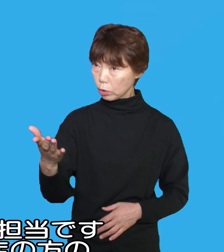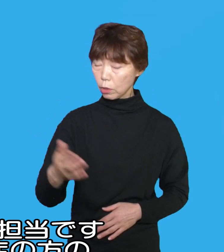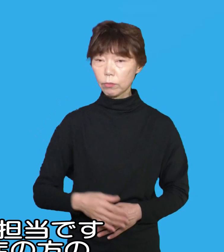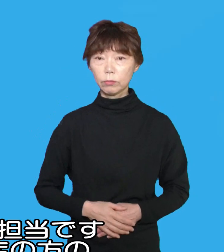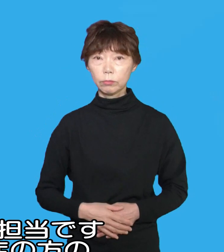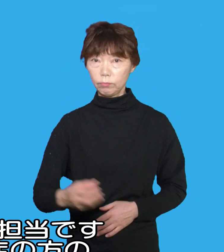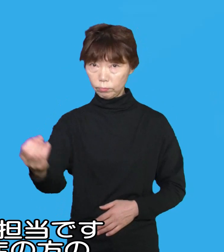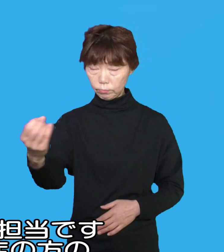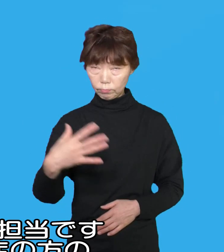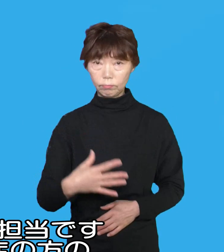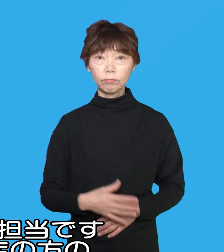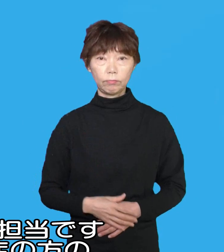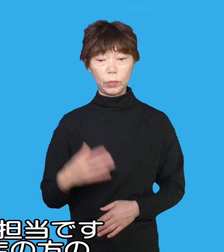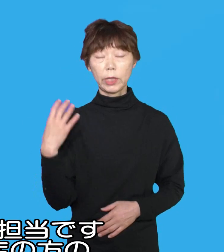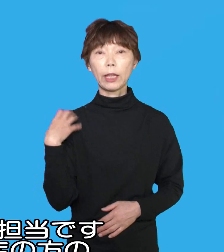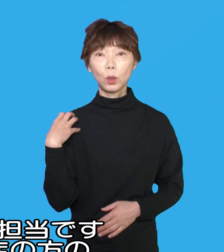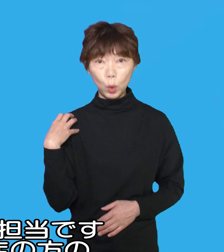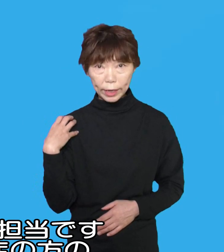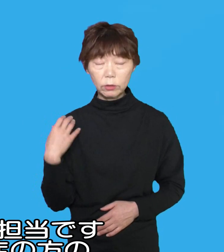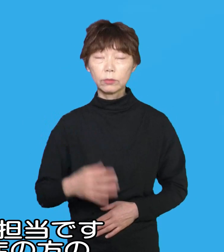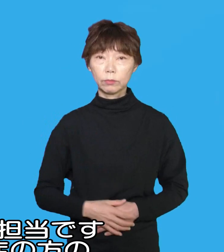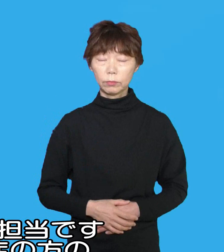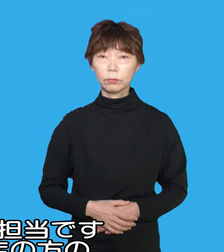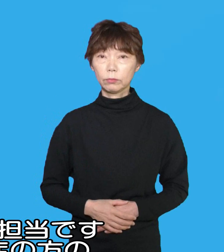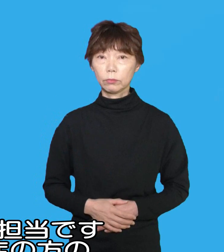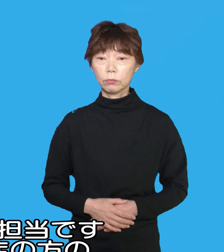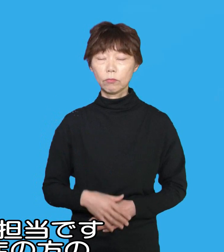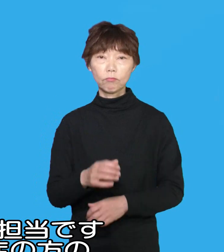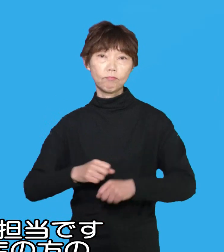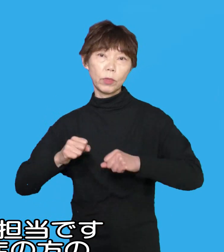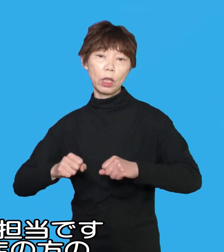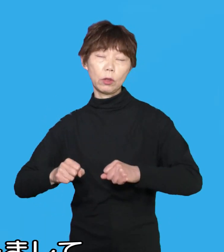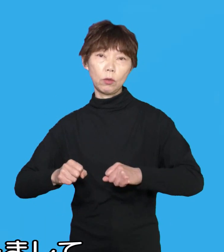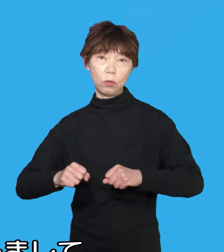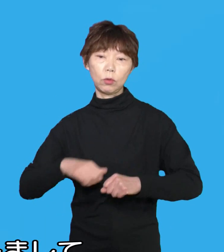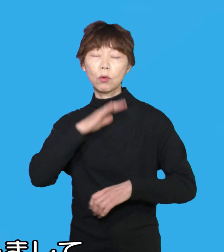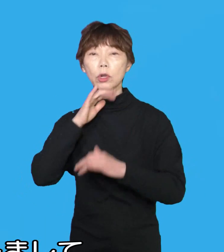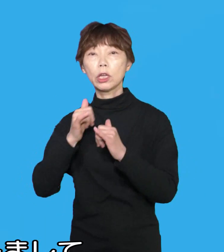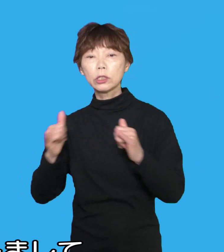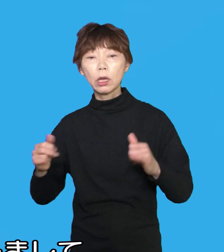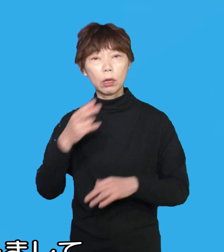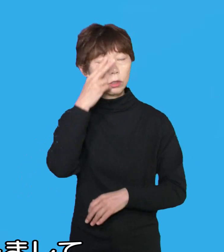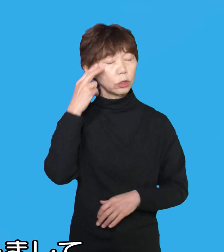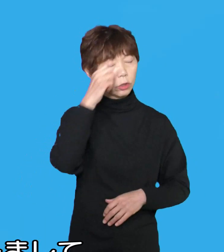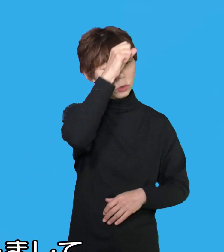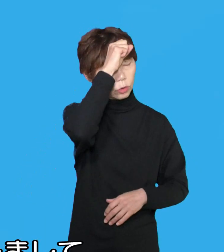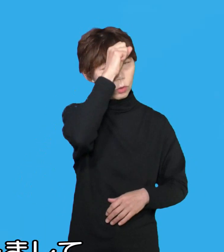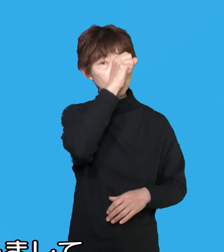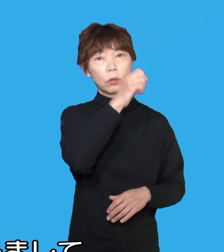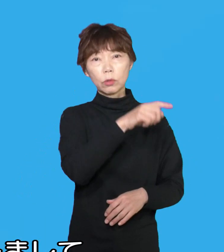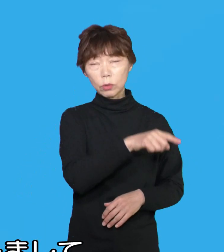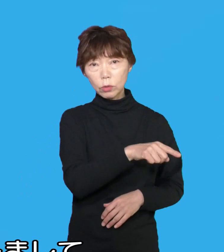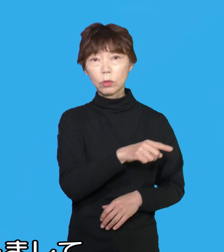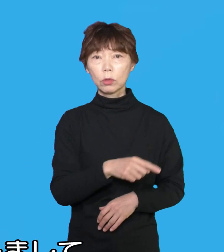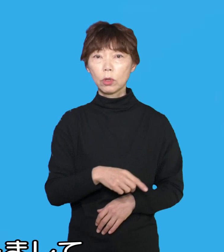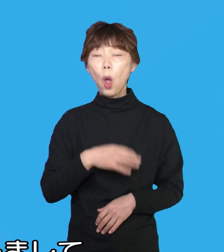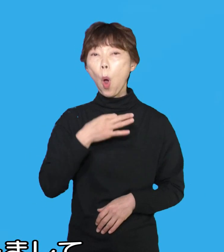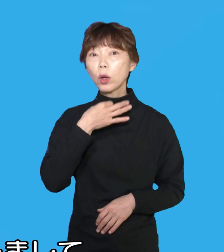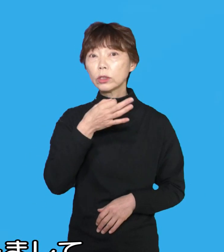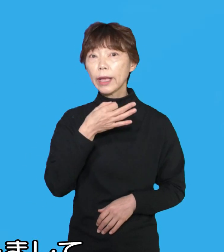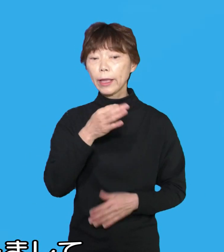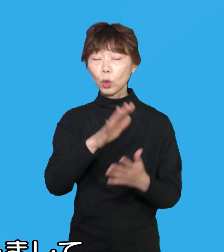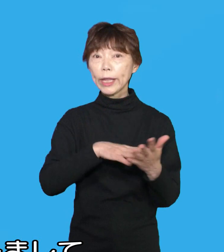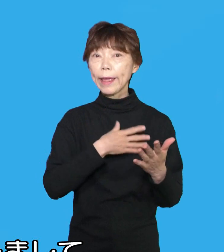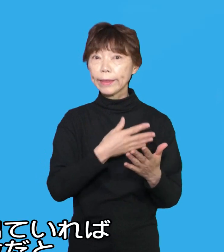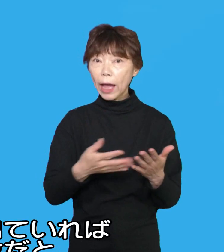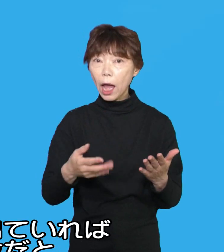すみません、担当です。健常者の方と認知症の方 この音声のデータを音声学的に